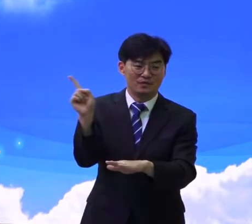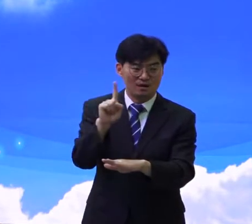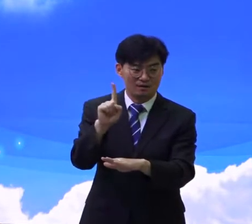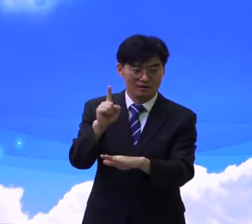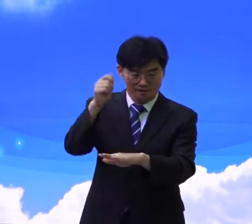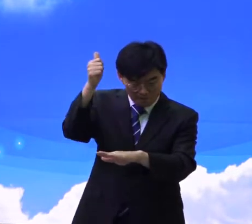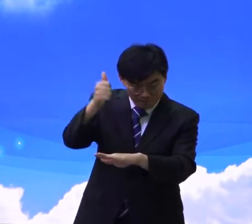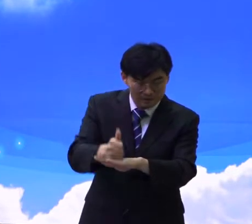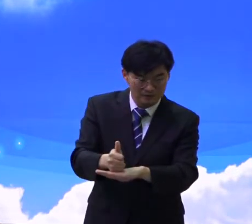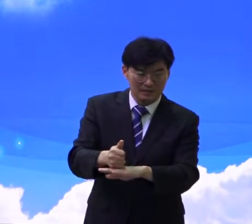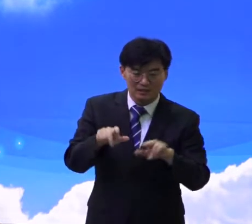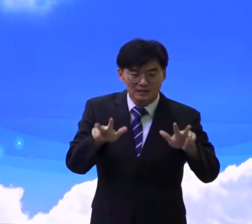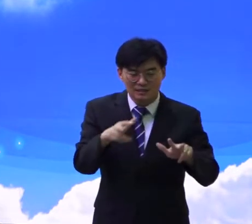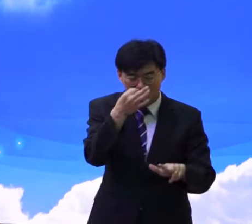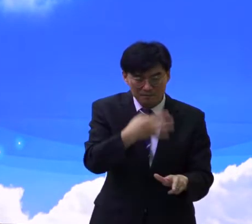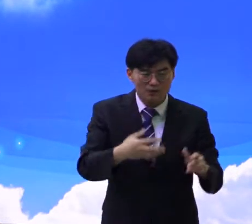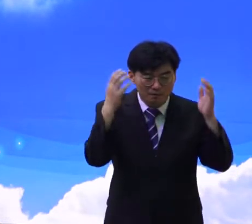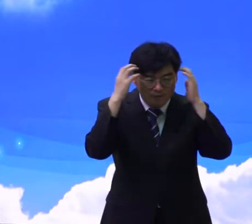사람들입니다.